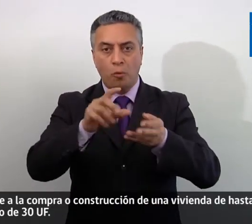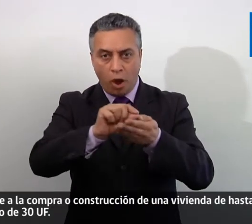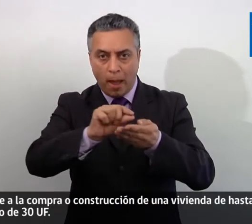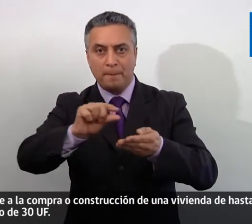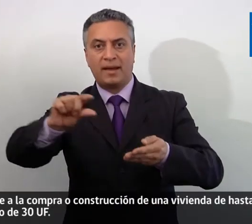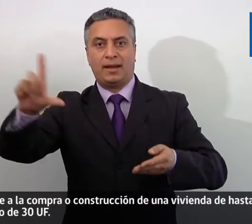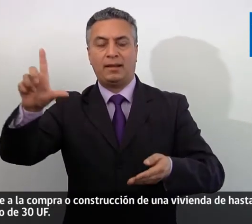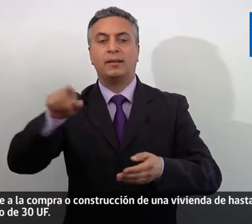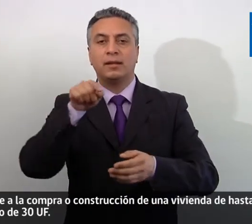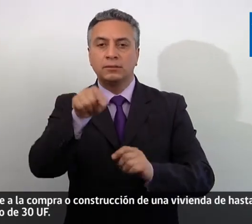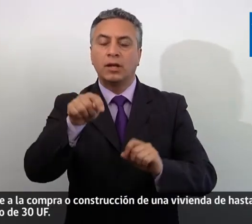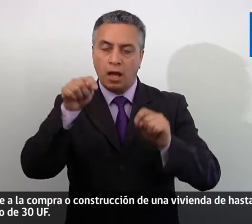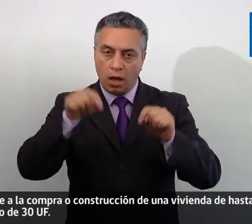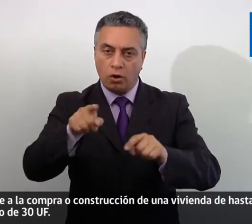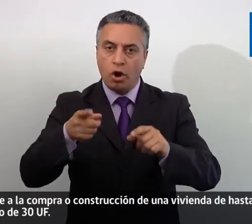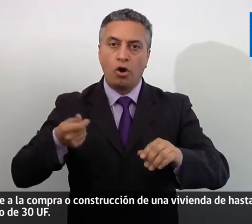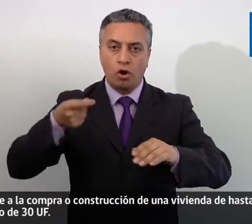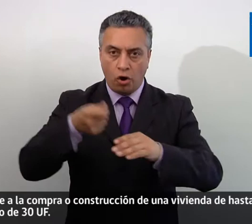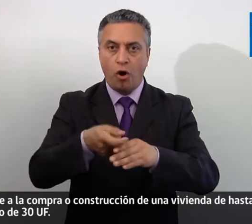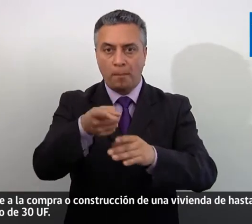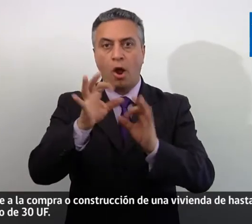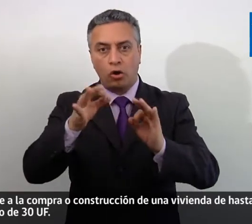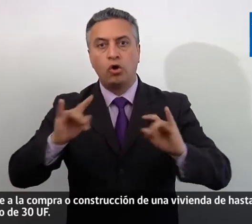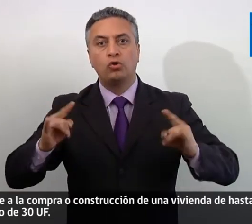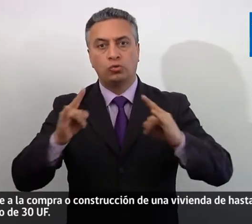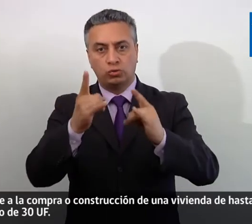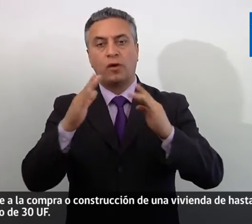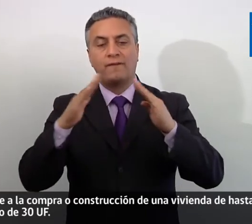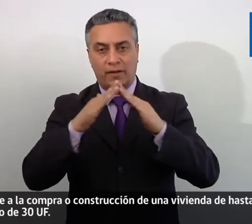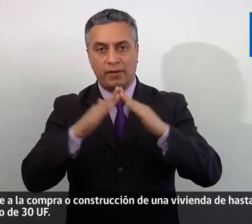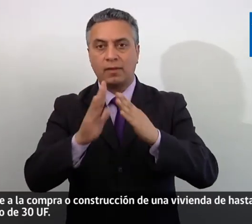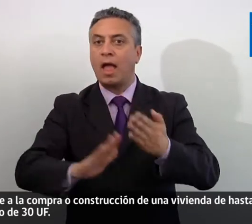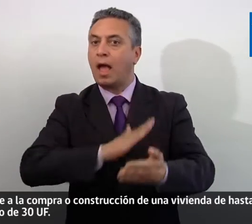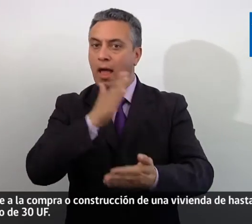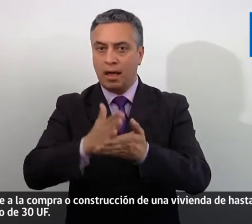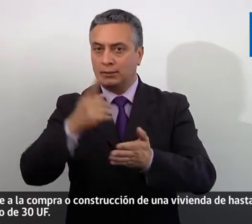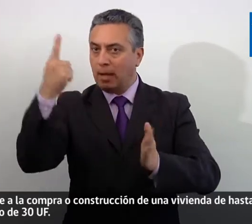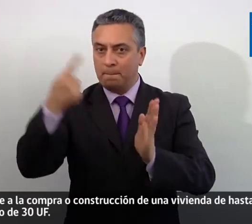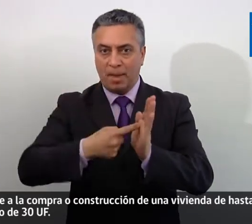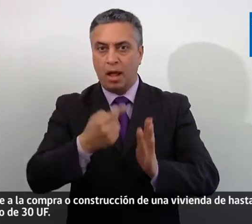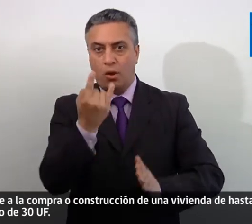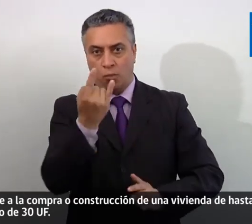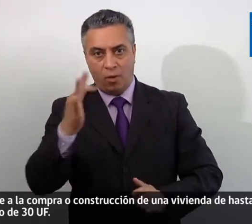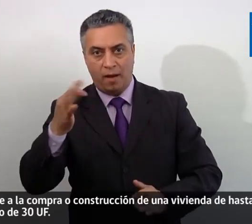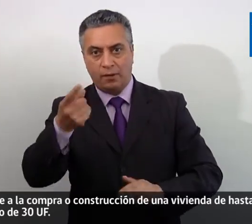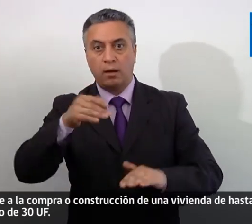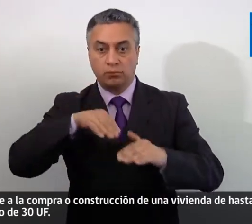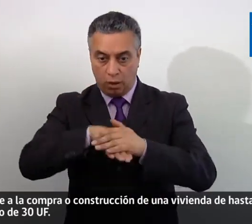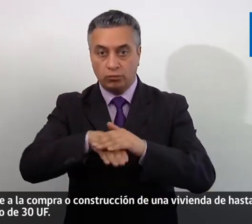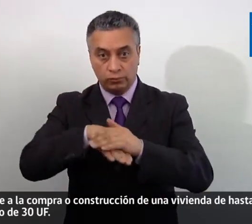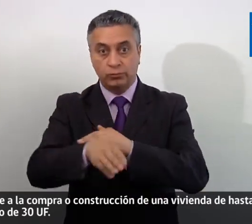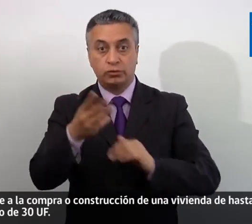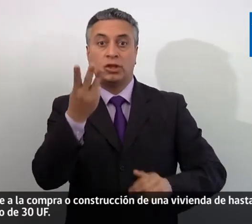para aplicarse a la compra o construcción de una vivienda de hasta 1.000 UF, con un ahorro de 30